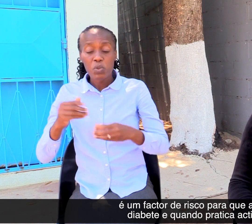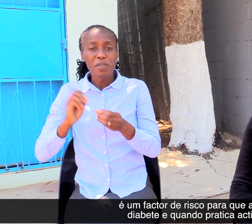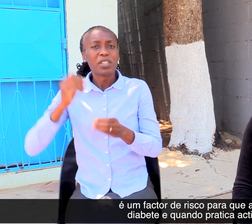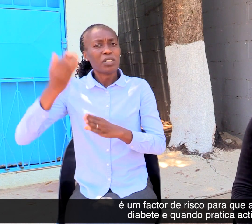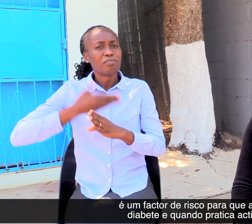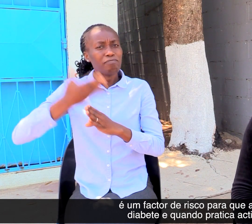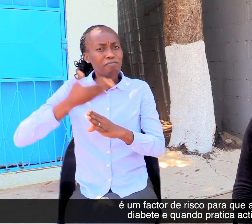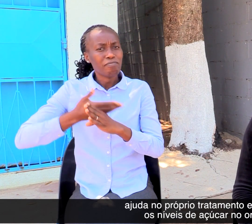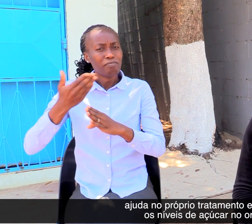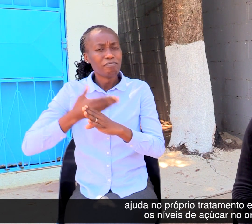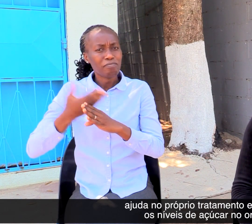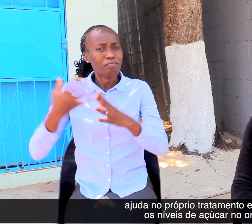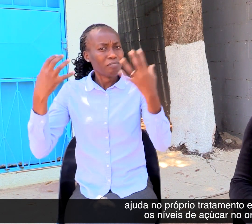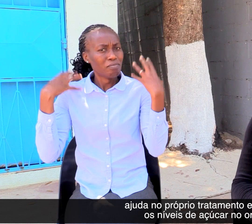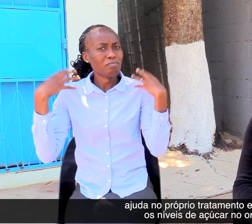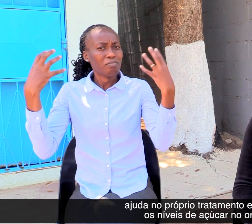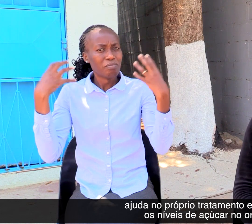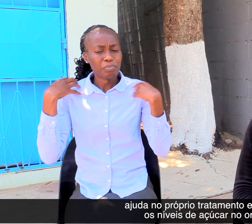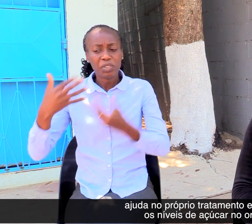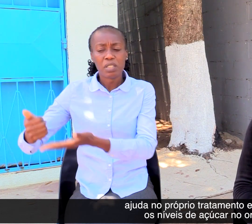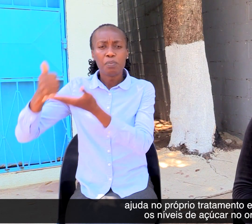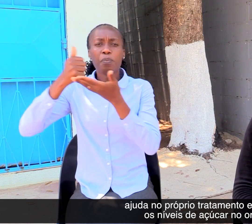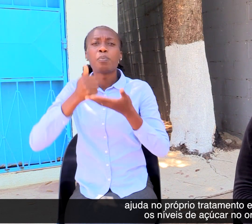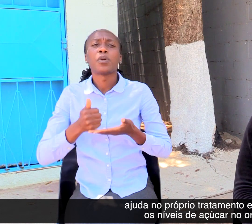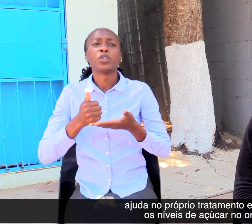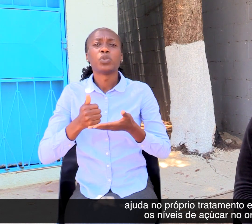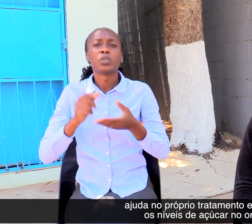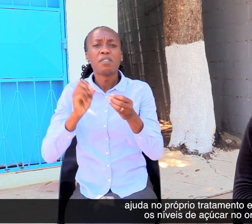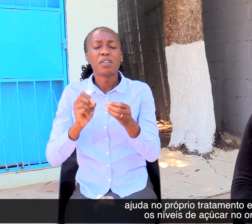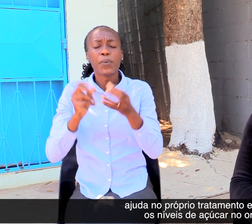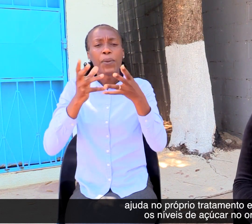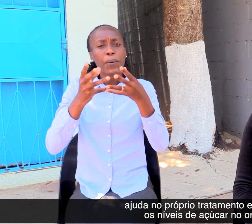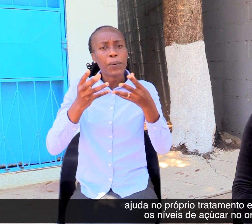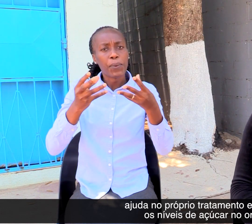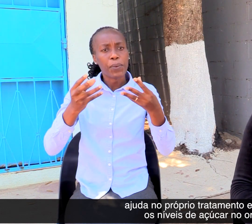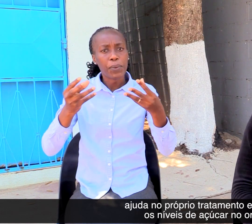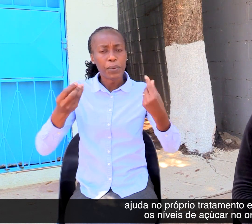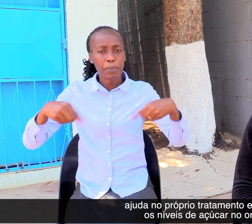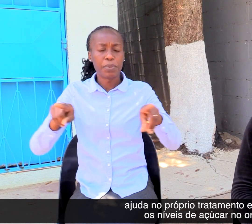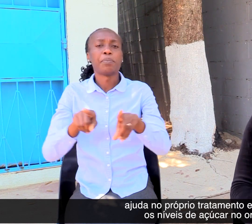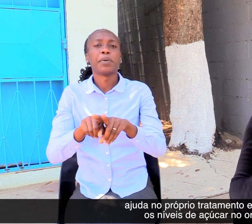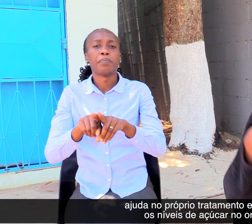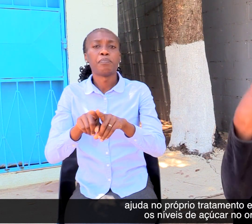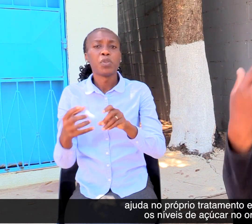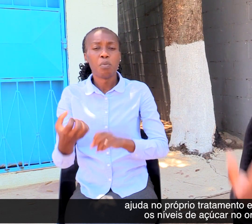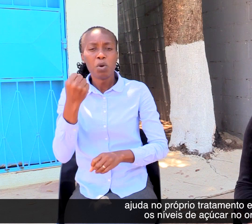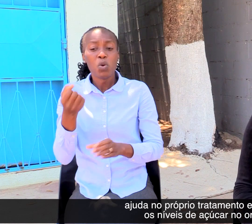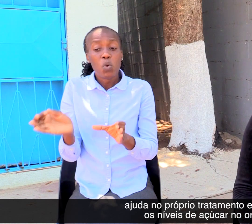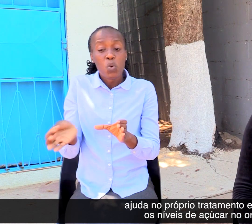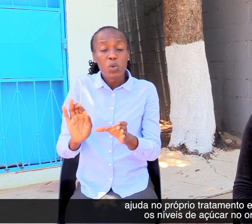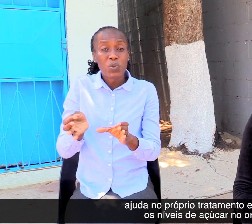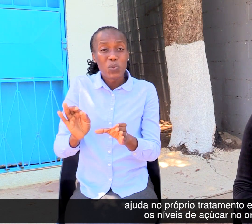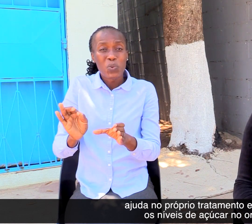pratica sempre atividade física, isso ajuda no próprio tratamento. Pode reduzir os níveis de